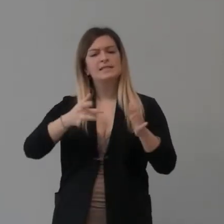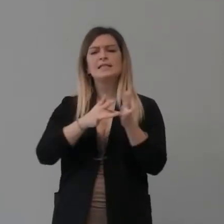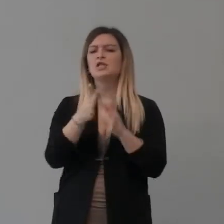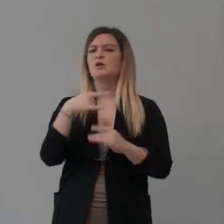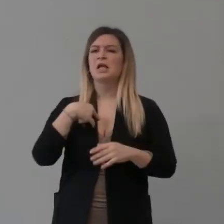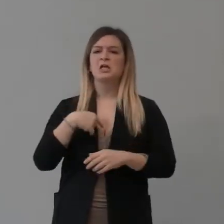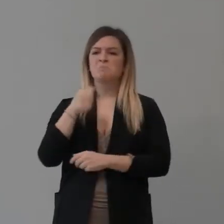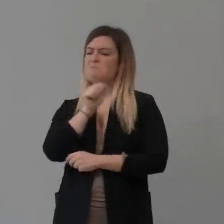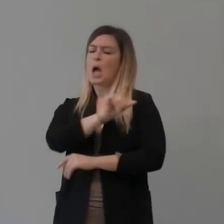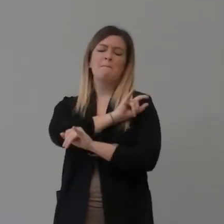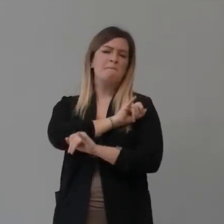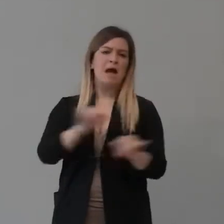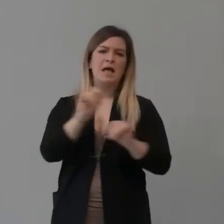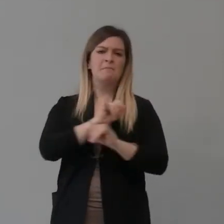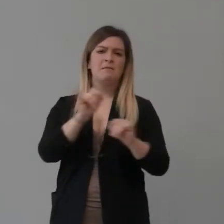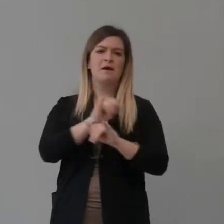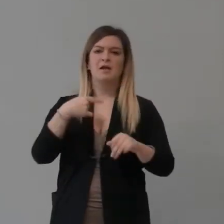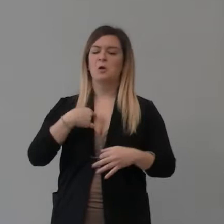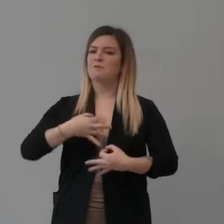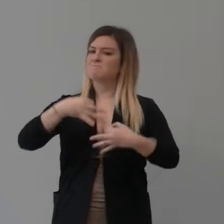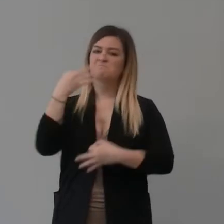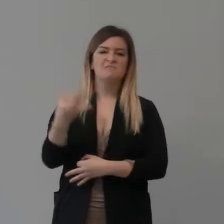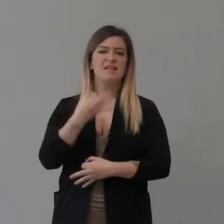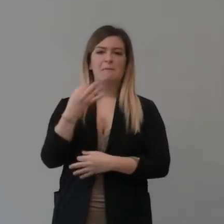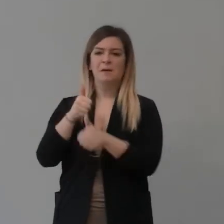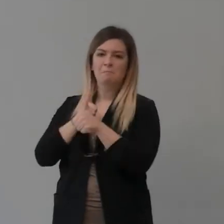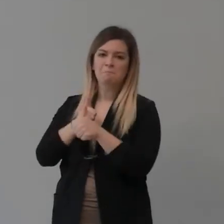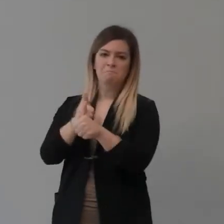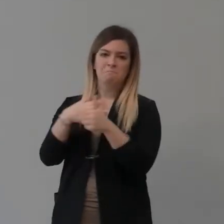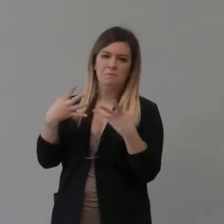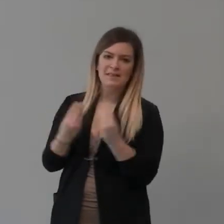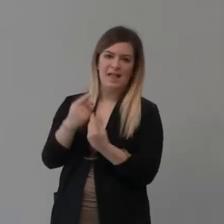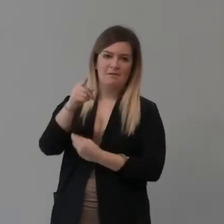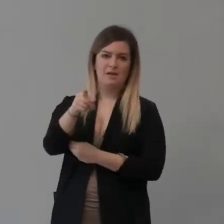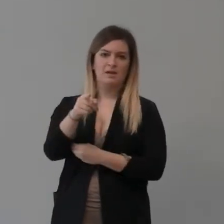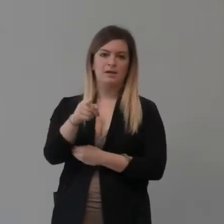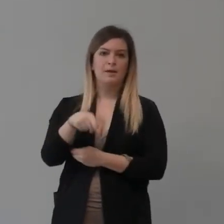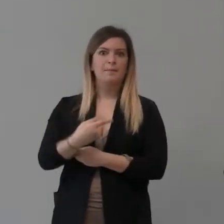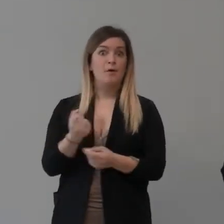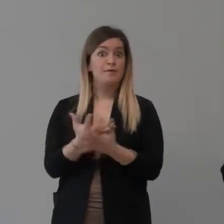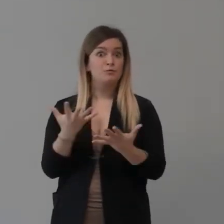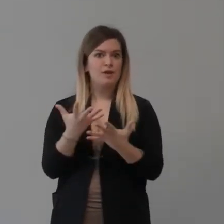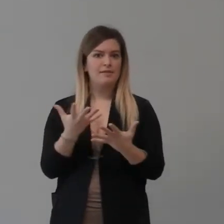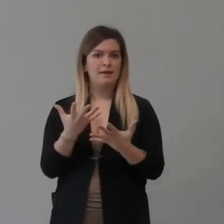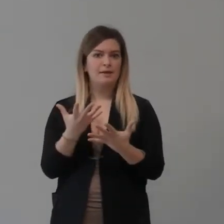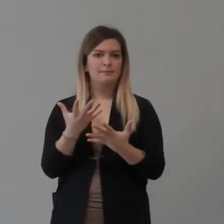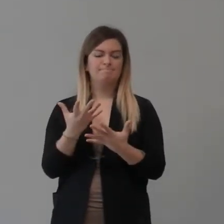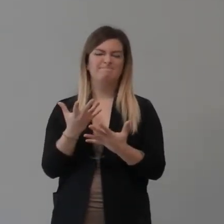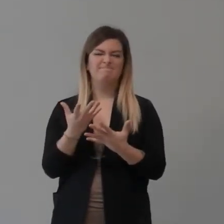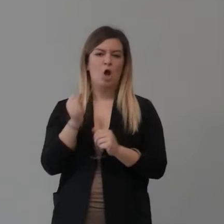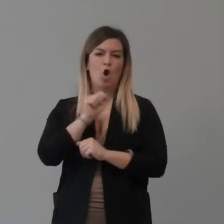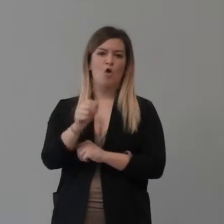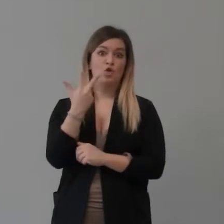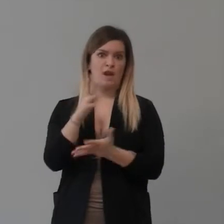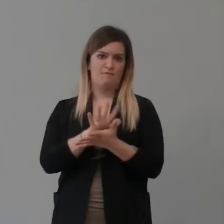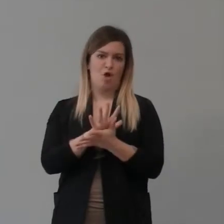rinnegherò mai nessuna cosa al mondo. E poi lo rinnega più volte. È quello che quando sono